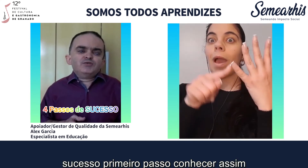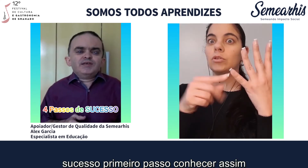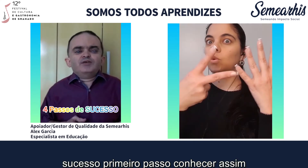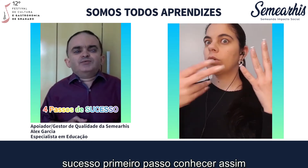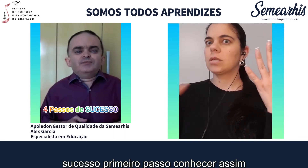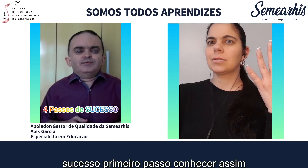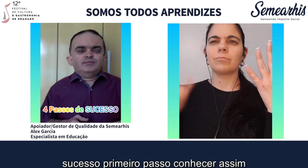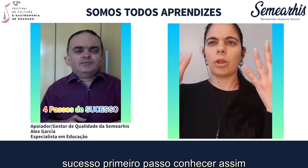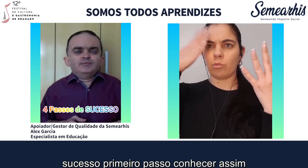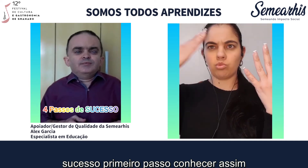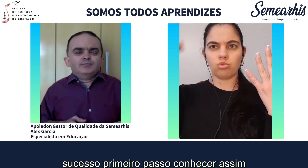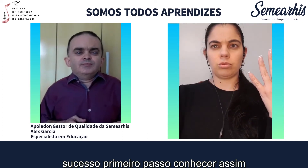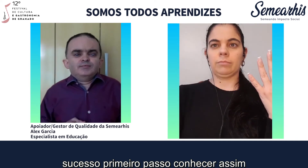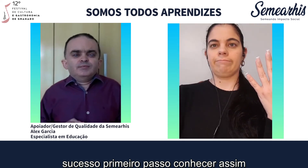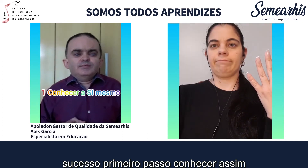passos de sucesso.